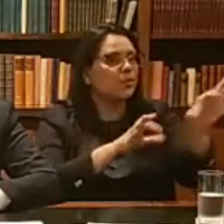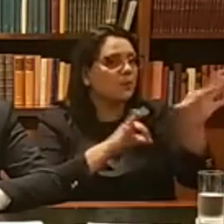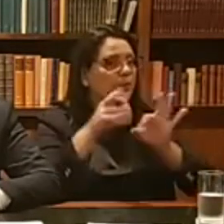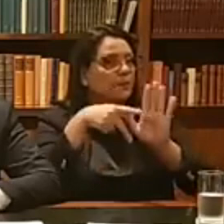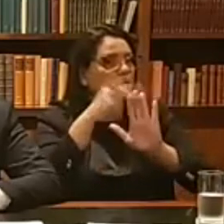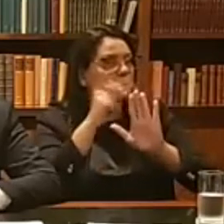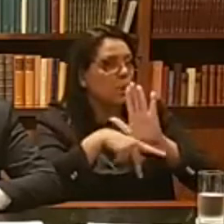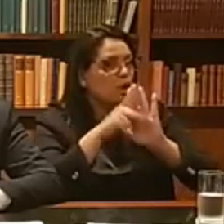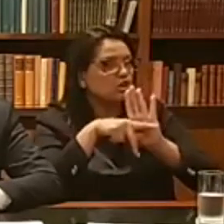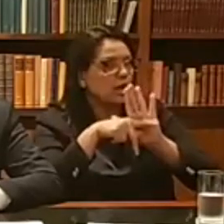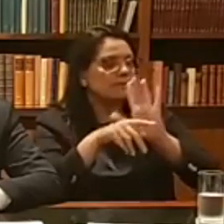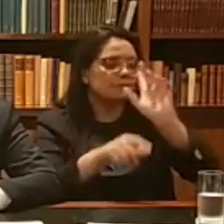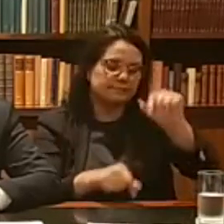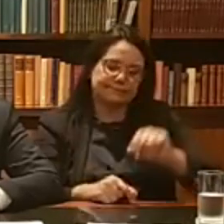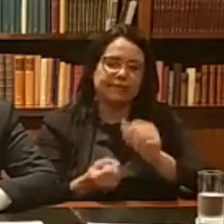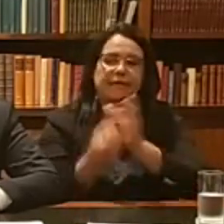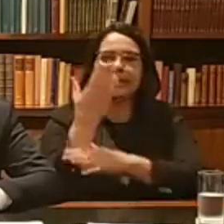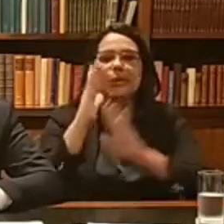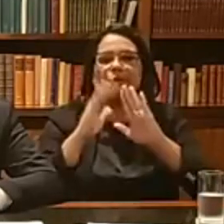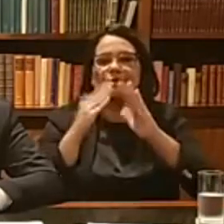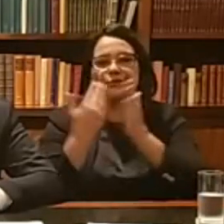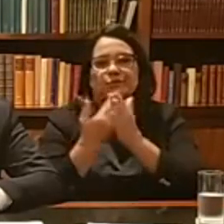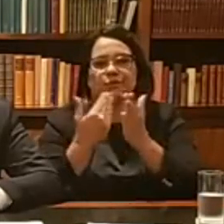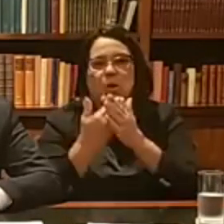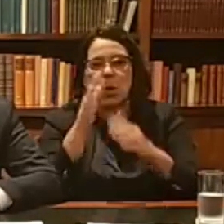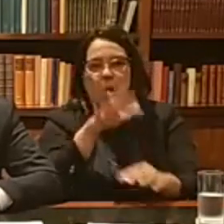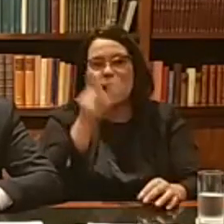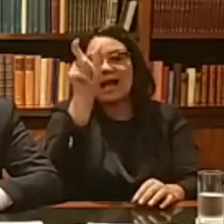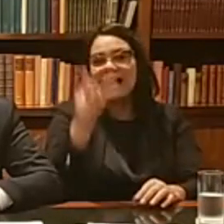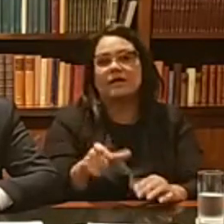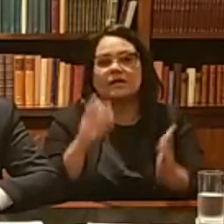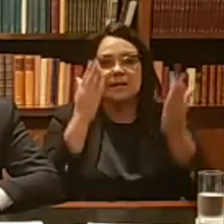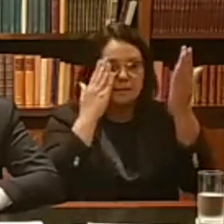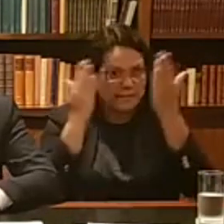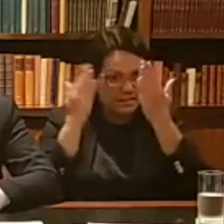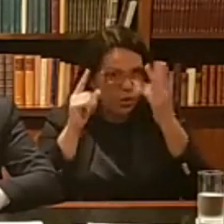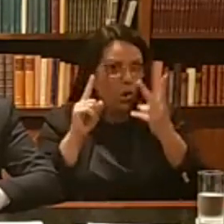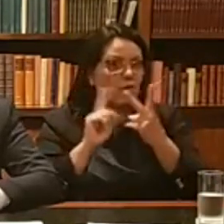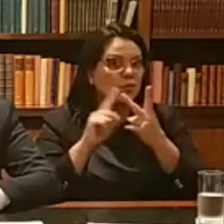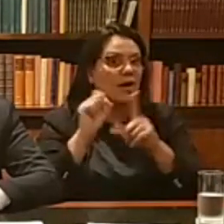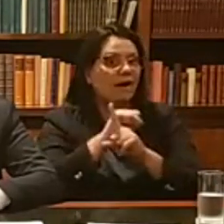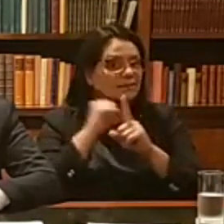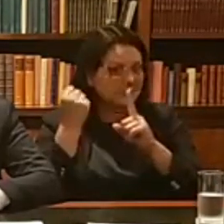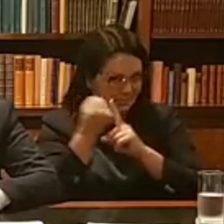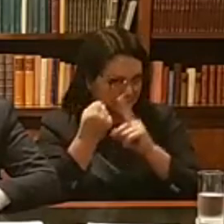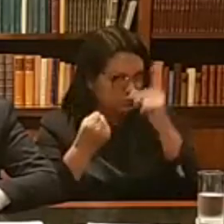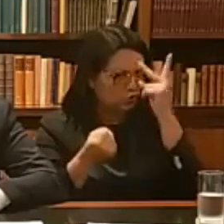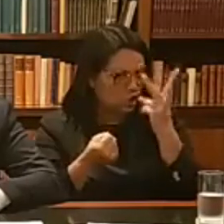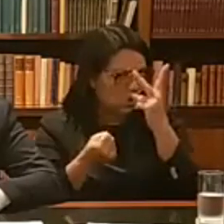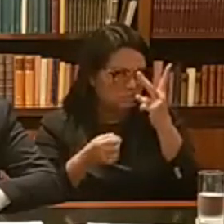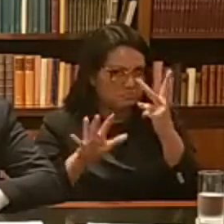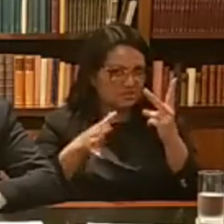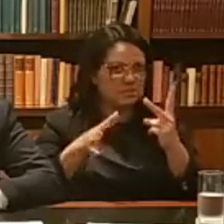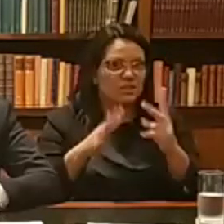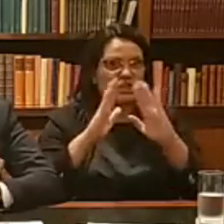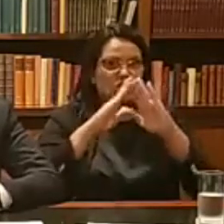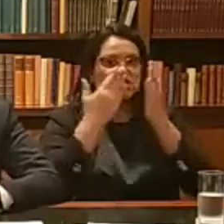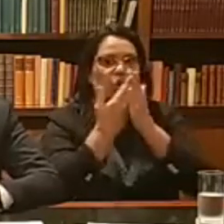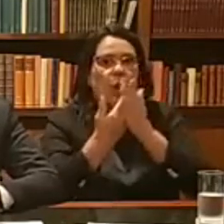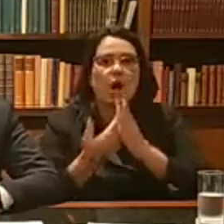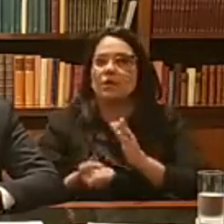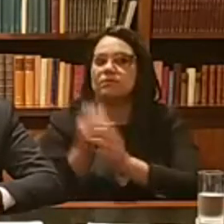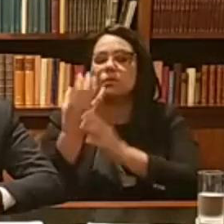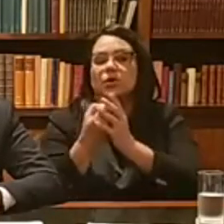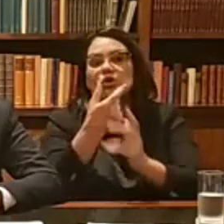para as escolas, né, um cargo de psicólogo e assistente social. Então, são mais ou menos 200 mil escolas no Brasil, chutando